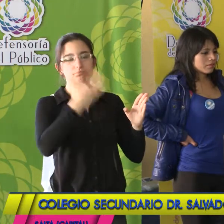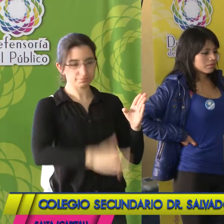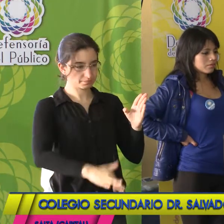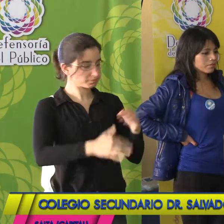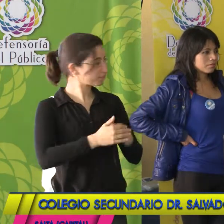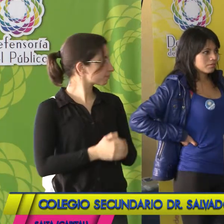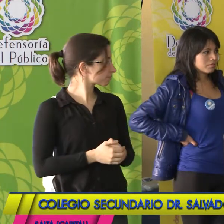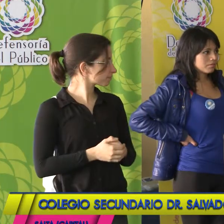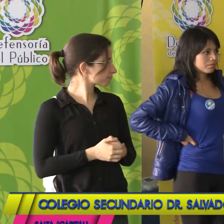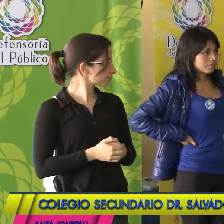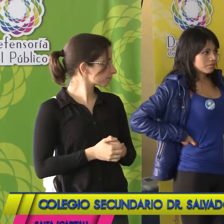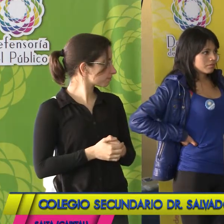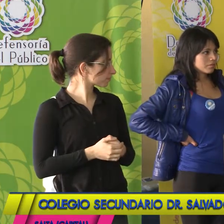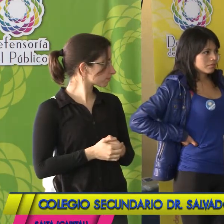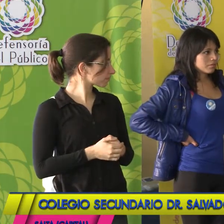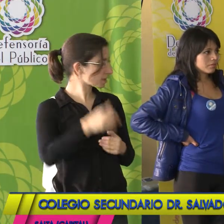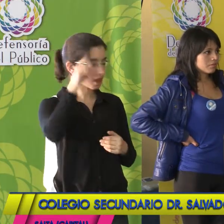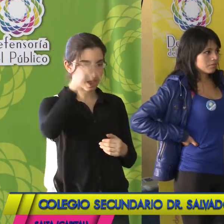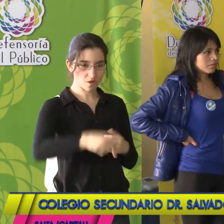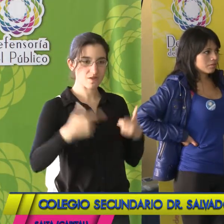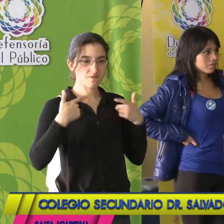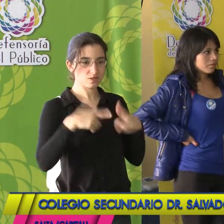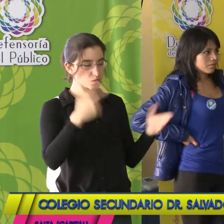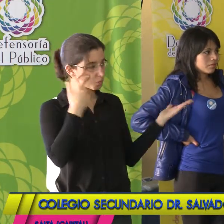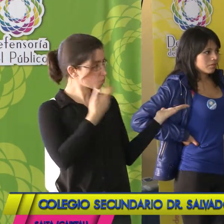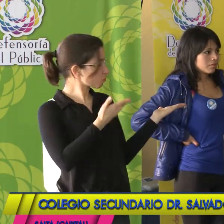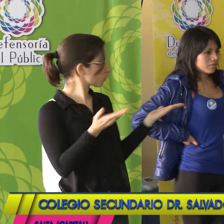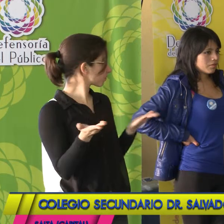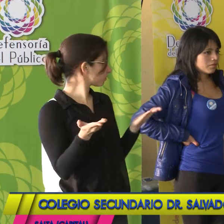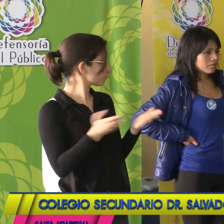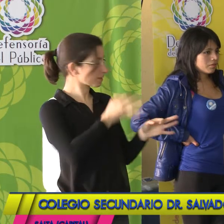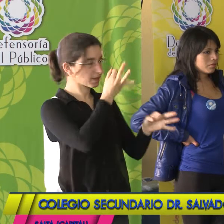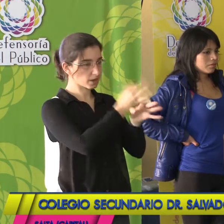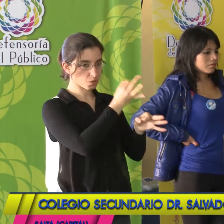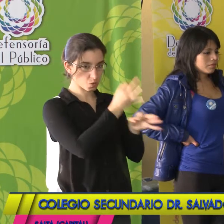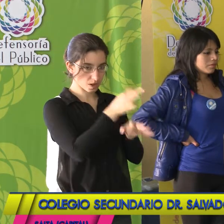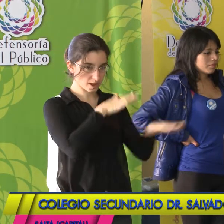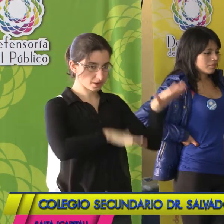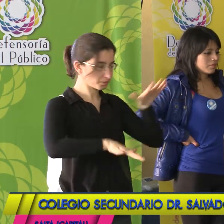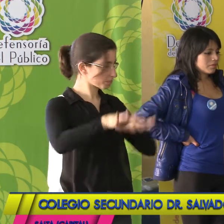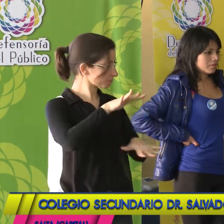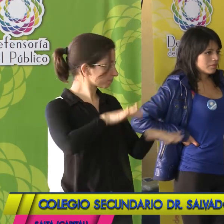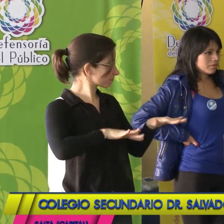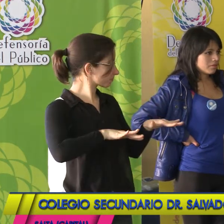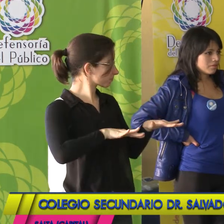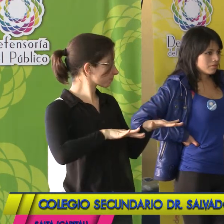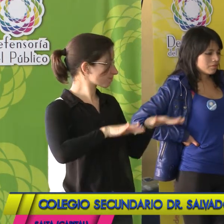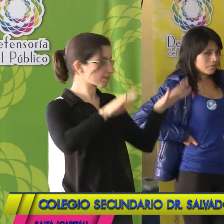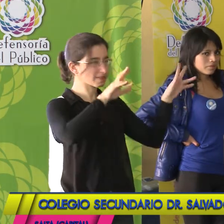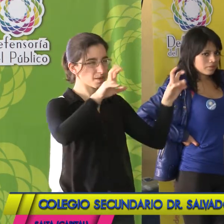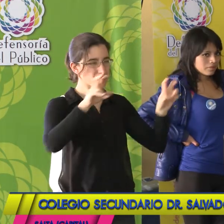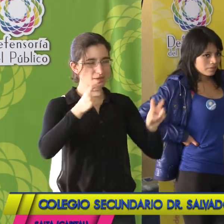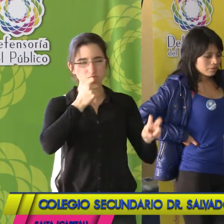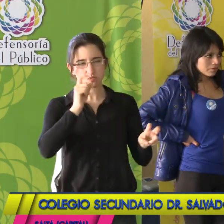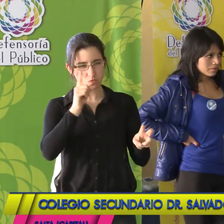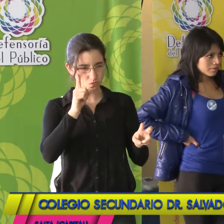comprenda. Y bueno, ahora vamos a mostrar un video que hicimos en el colegio y más o menos son de las cosas que no